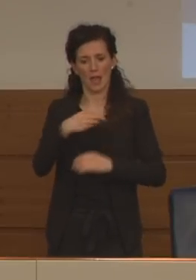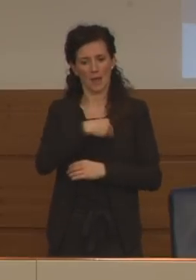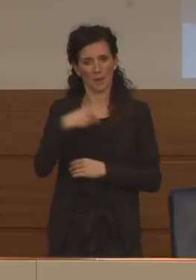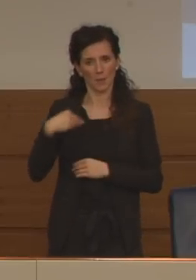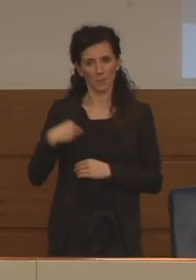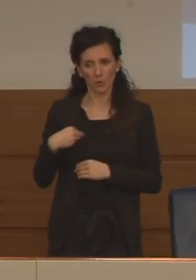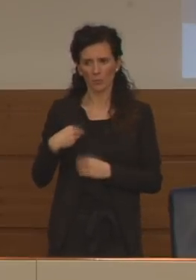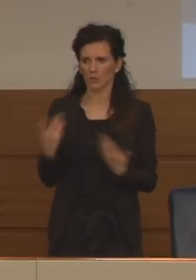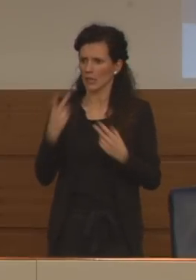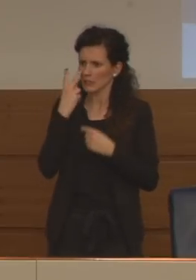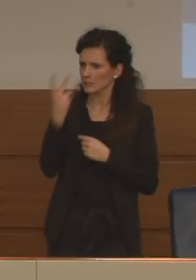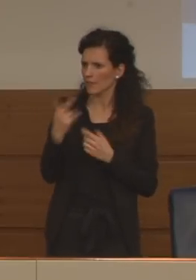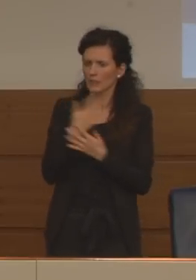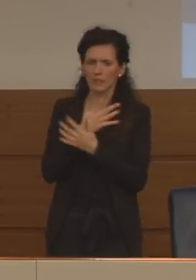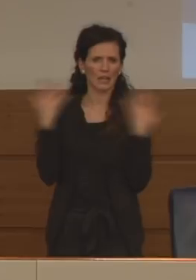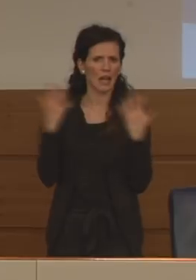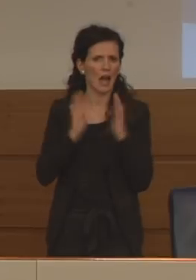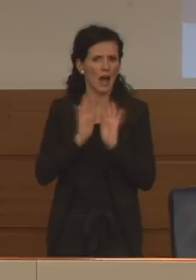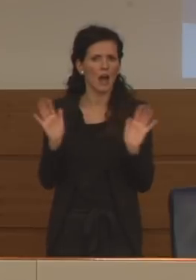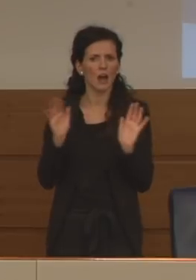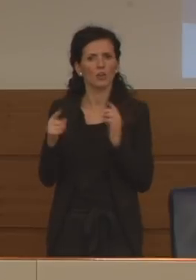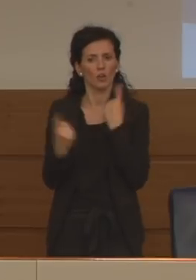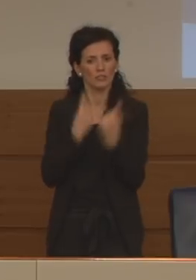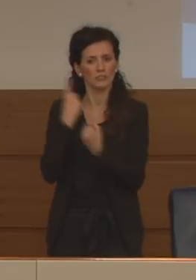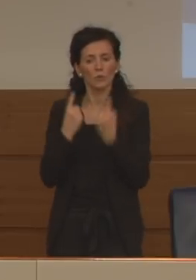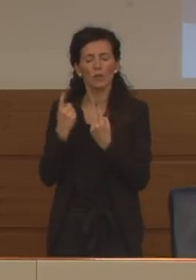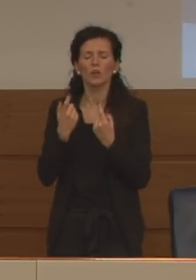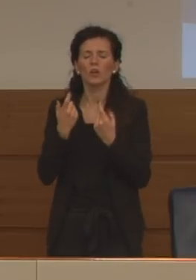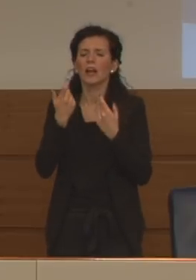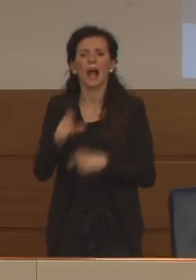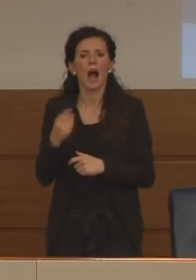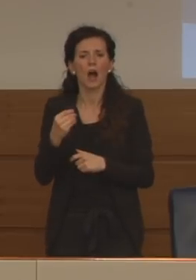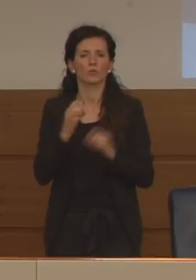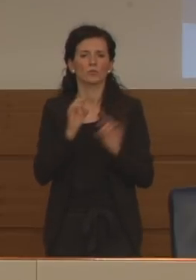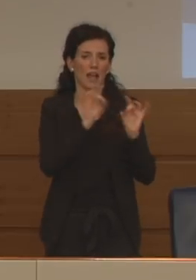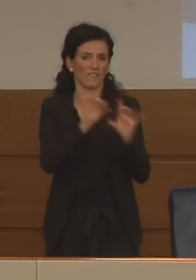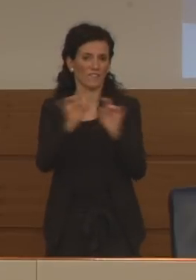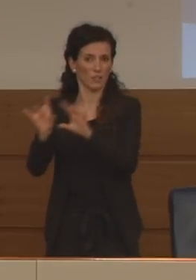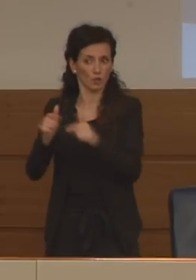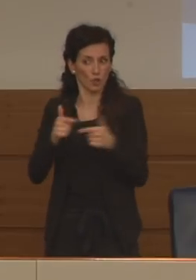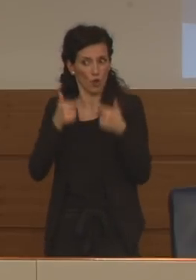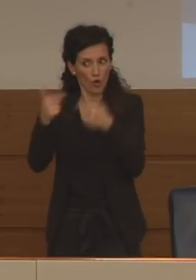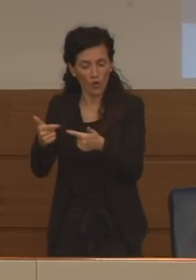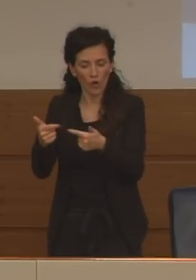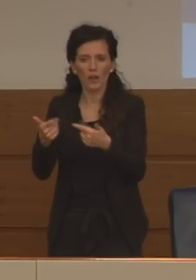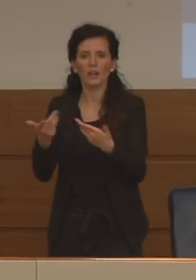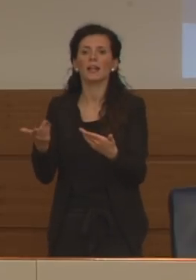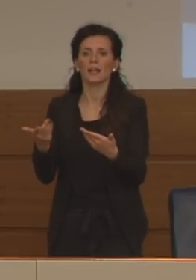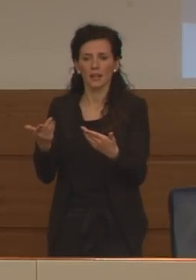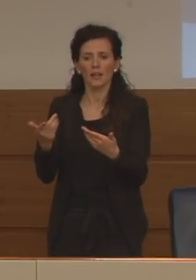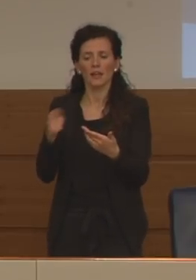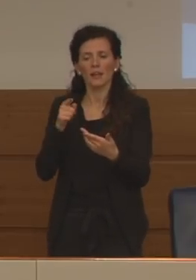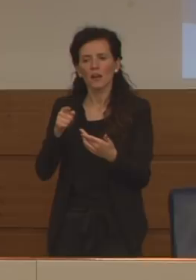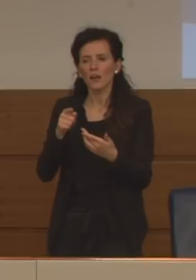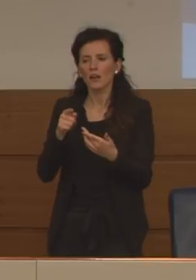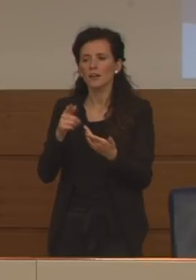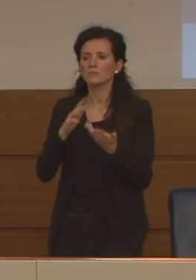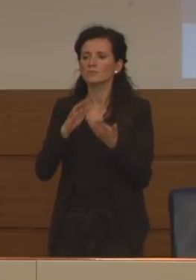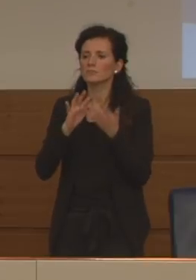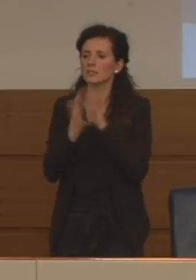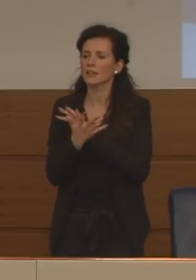evidente di questa scatenata da questo tipo di infezione finisce per creare quel livello di